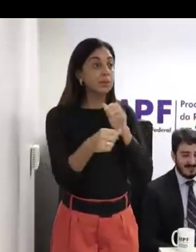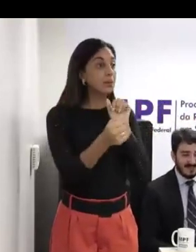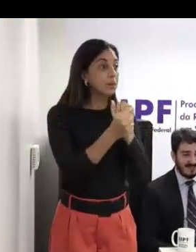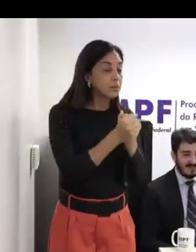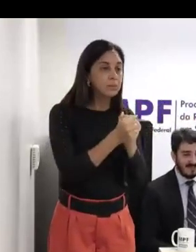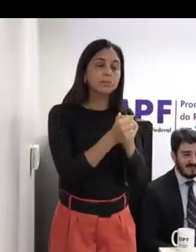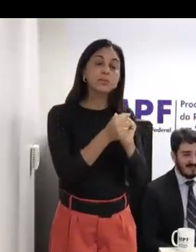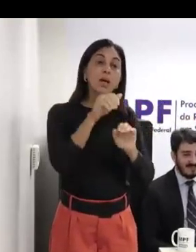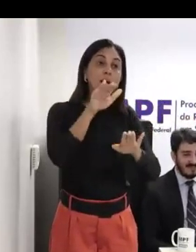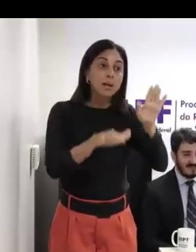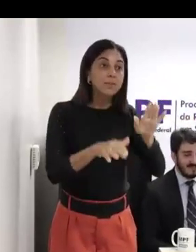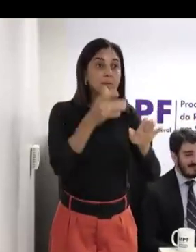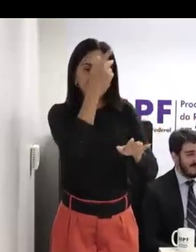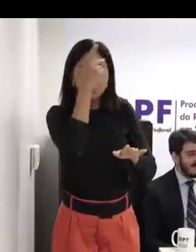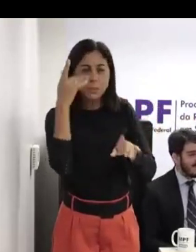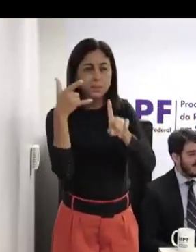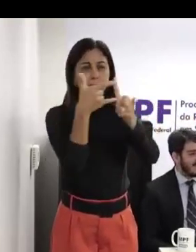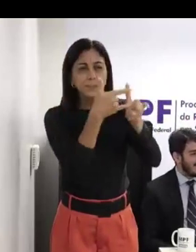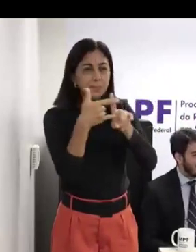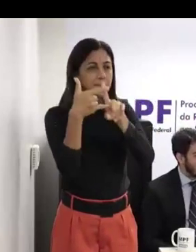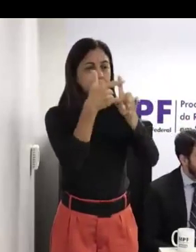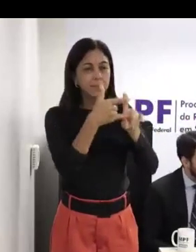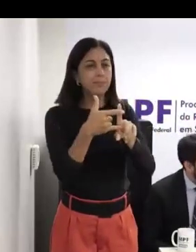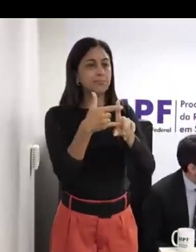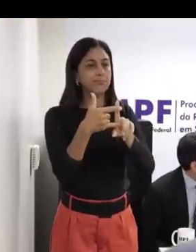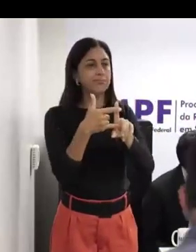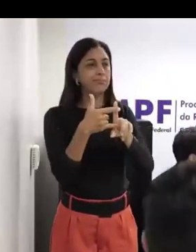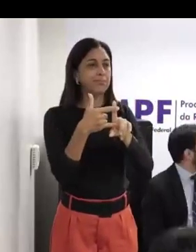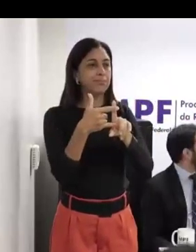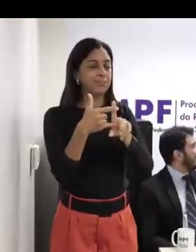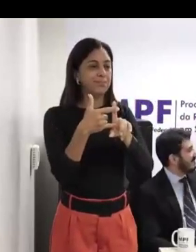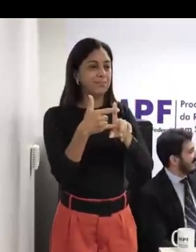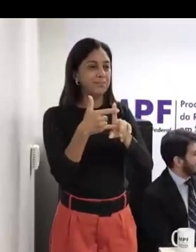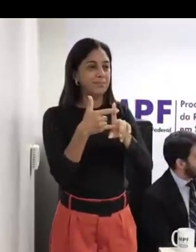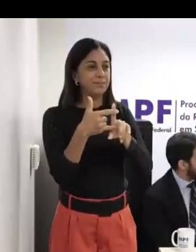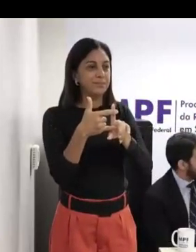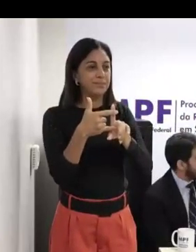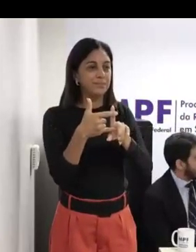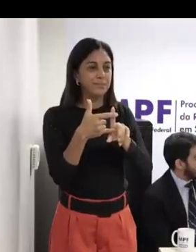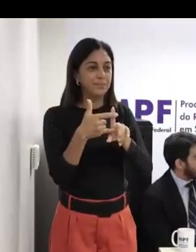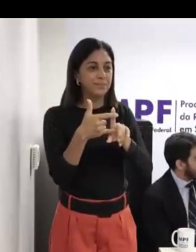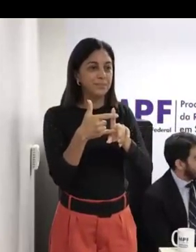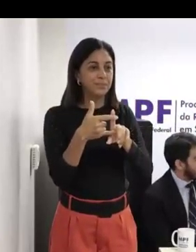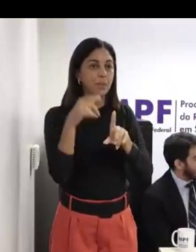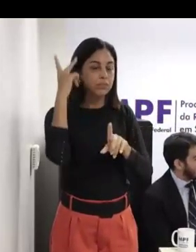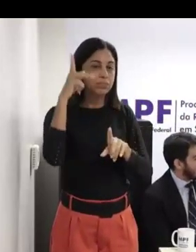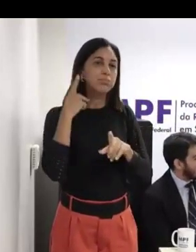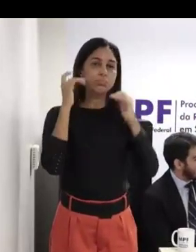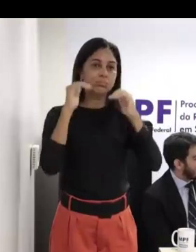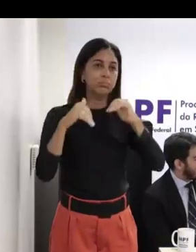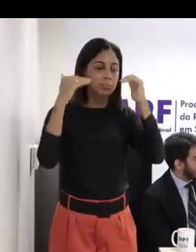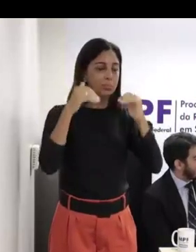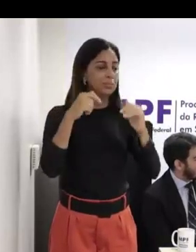nos assistem eh pelo Canal de transmissão em nome do Procurador Paulo de taro eu cumprimento os membros desta